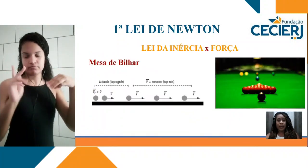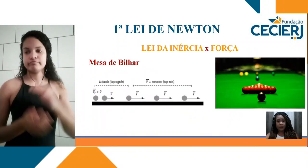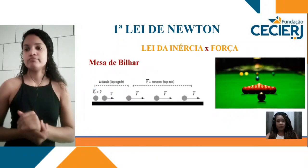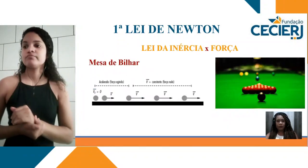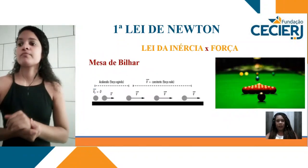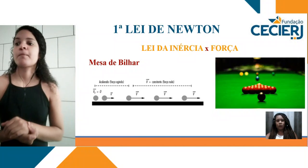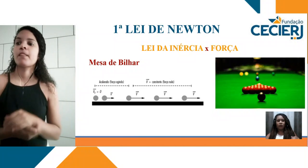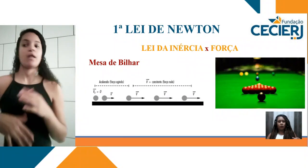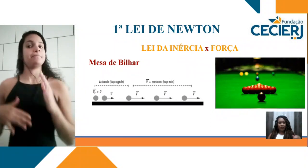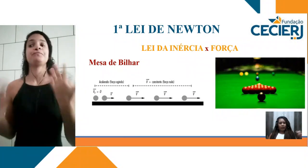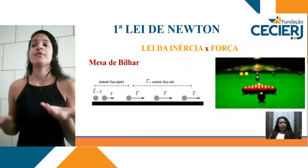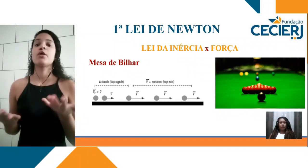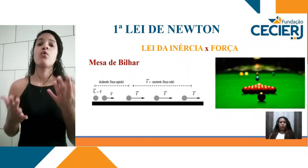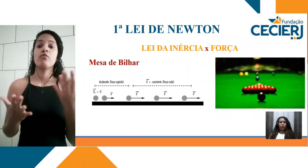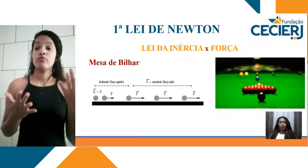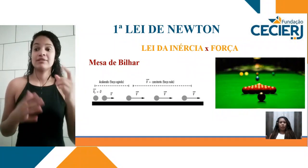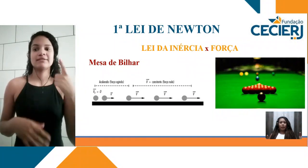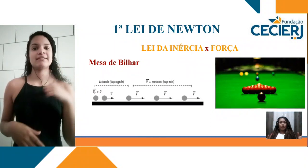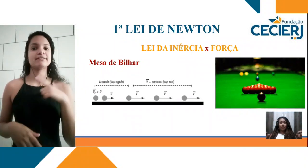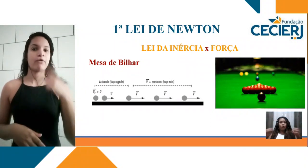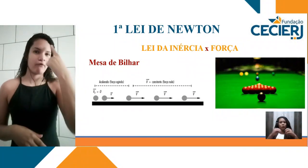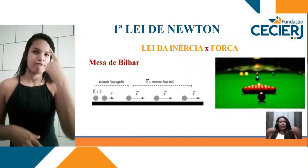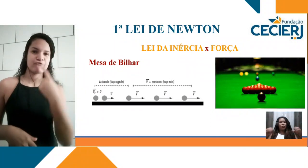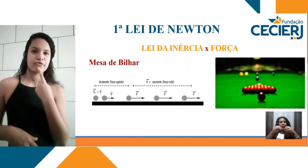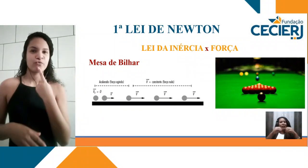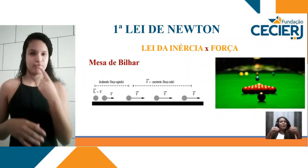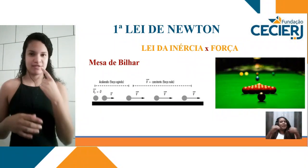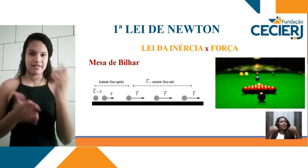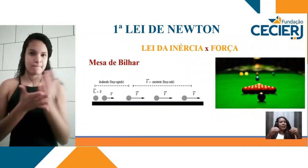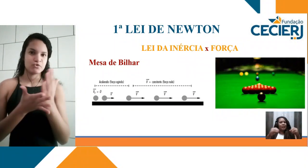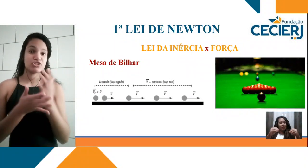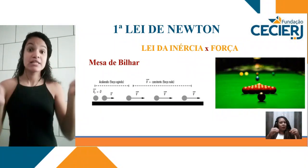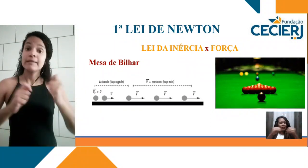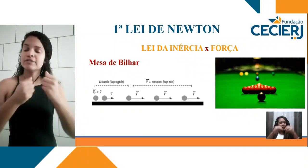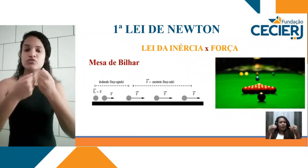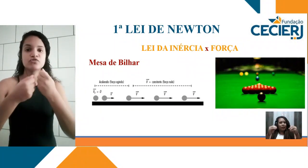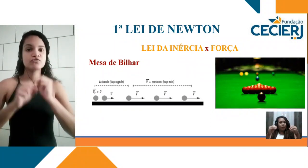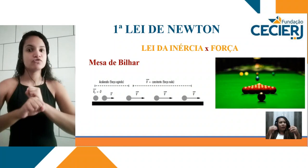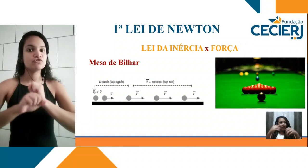E aí vamos falar de uma figura que tem na sua apostila que consegue explicar bem essa interação,